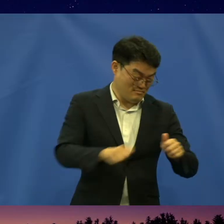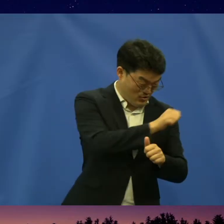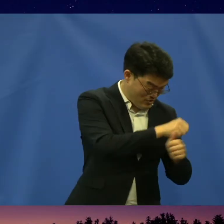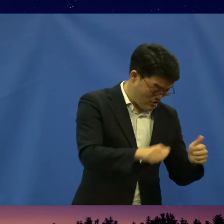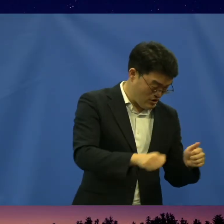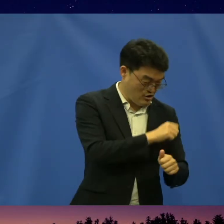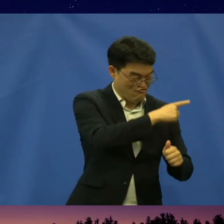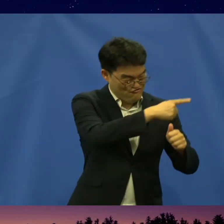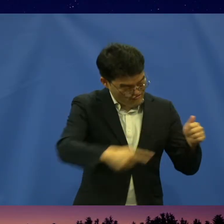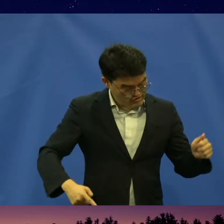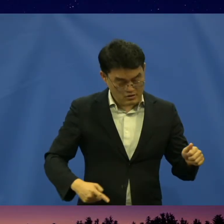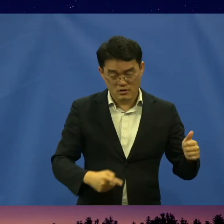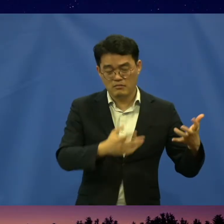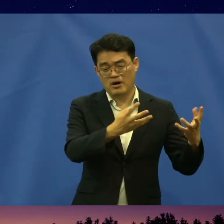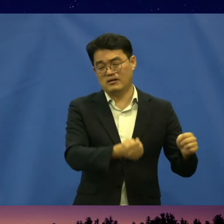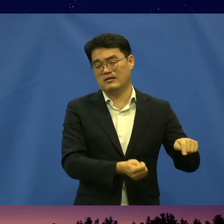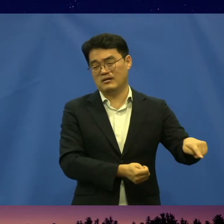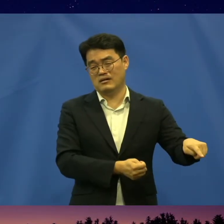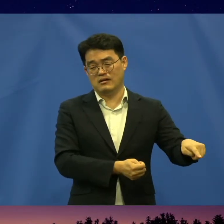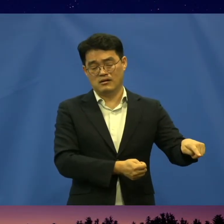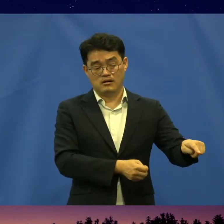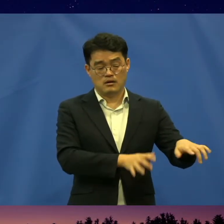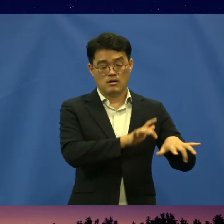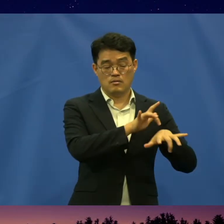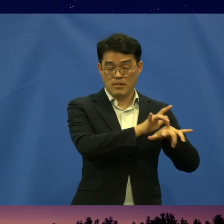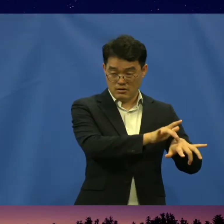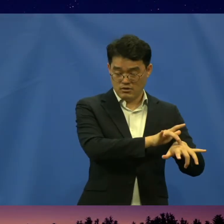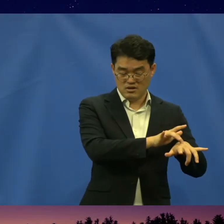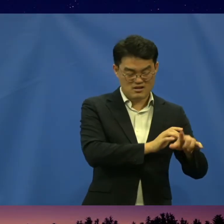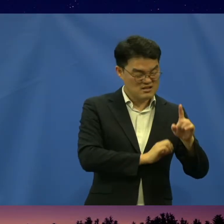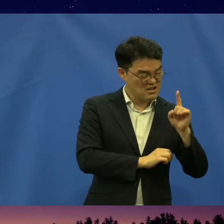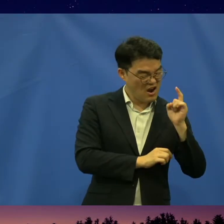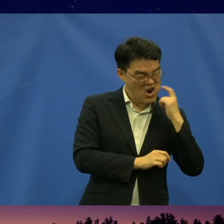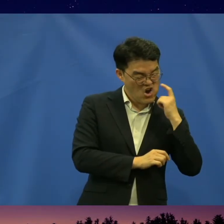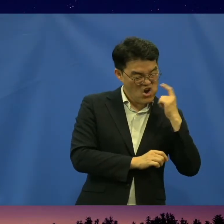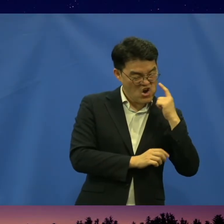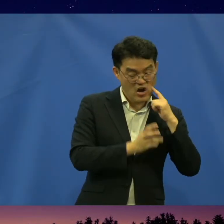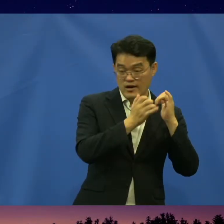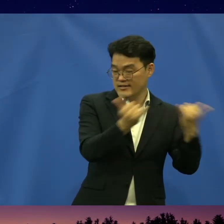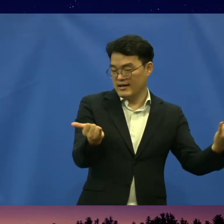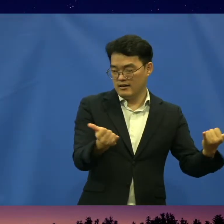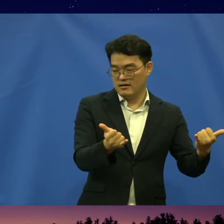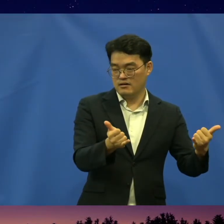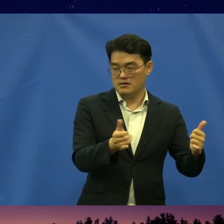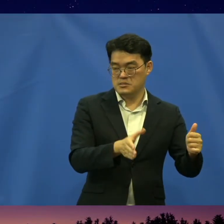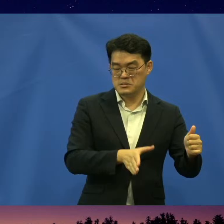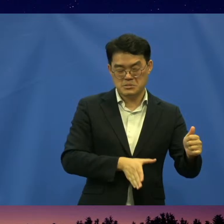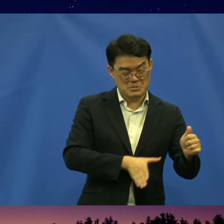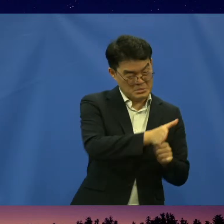마귀는 처음부터 뭐예요? 거짓말하는 자고, 처음부터 뭐예요? 살인하는 자라고요. 살인하는 자.